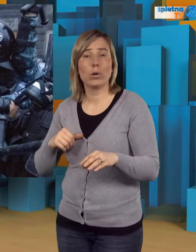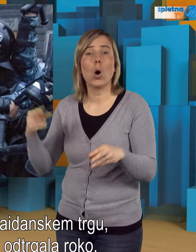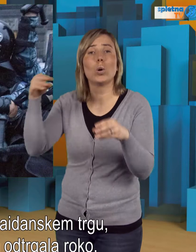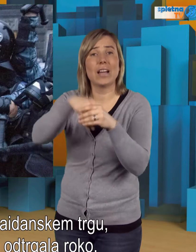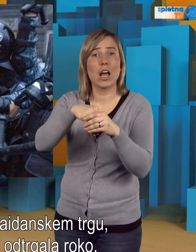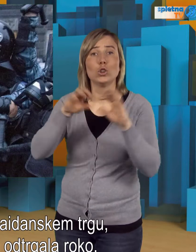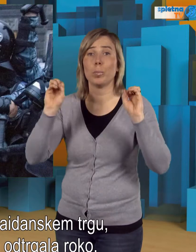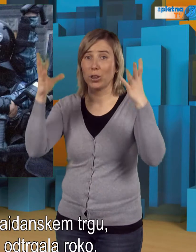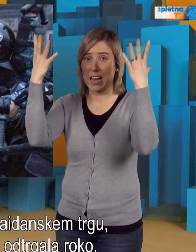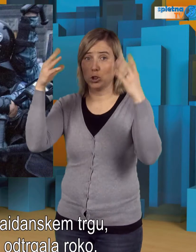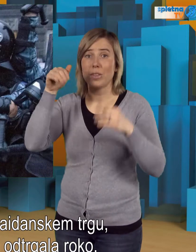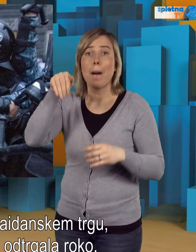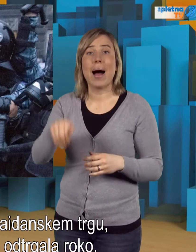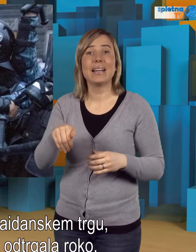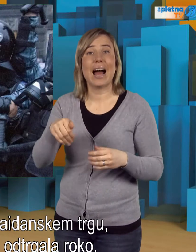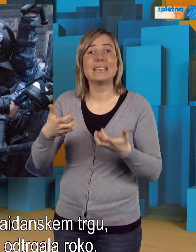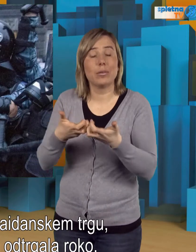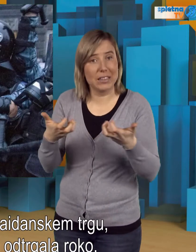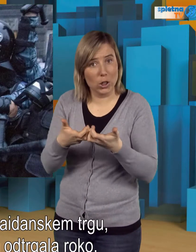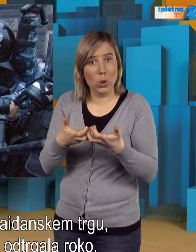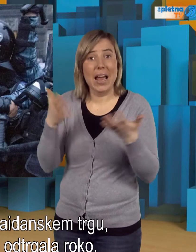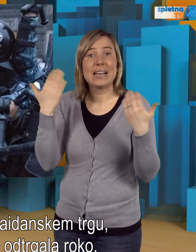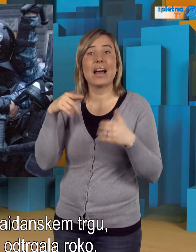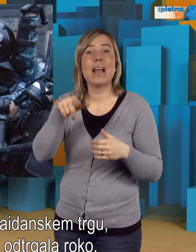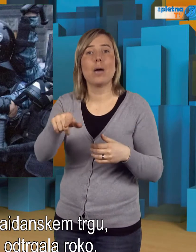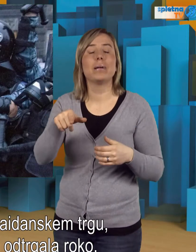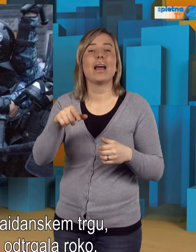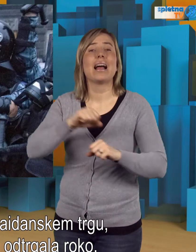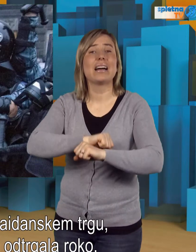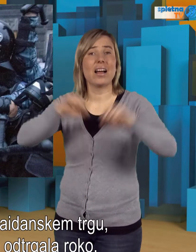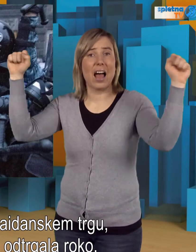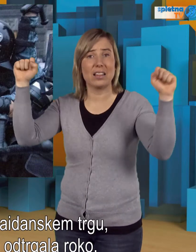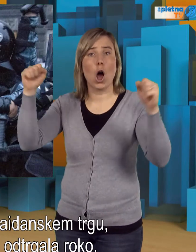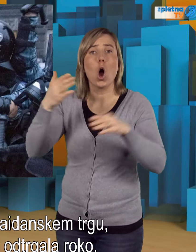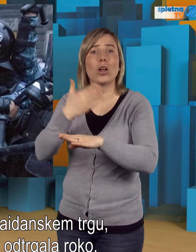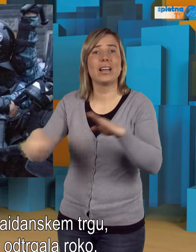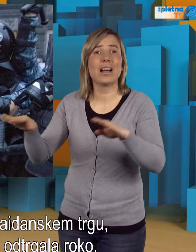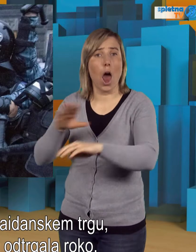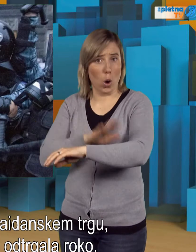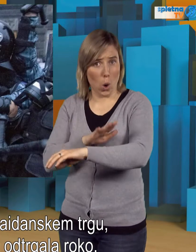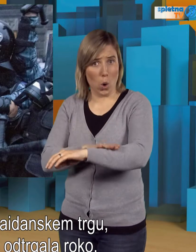udeležil protestov na Majdanskem trgu, kjer naj bi mu granata utrgala roko, umrl pa je zaradi hude